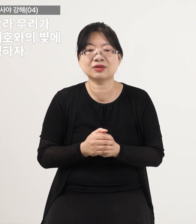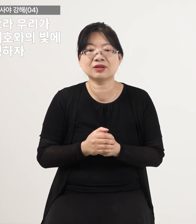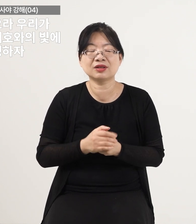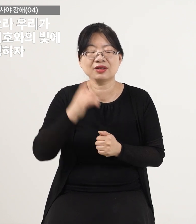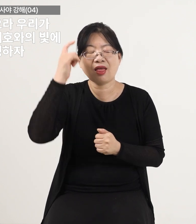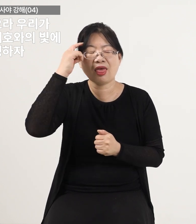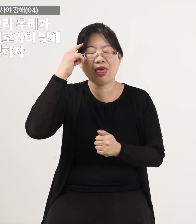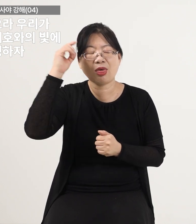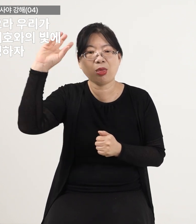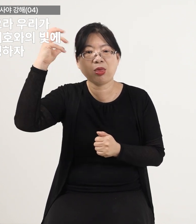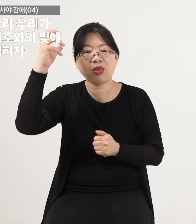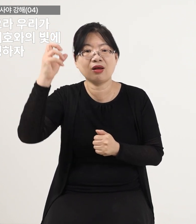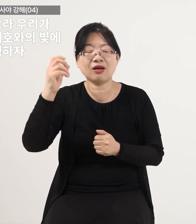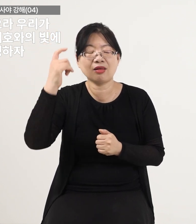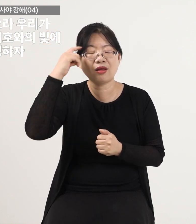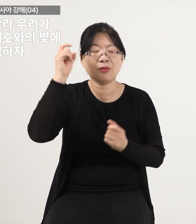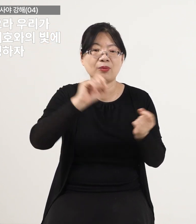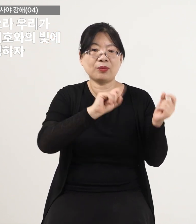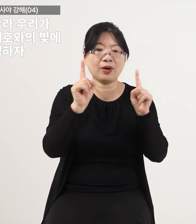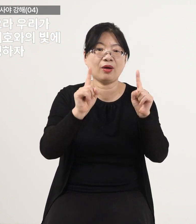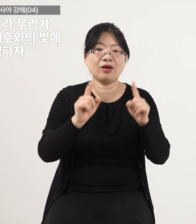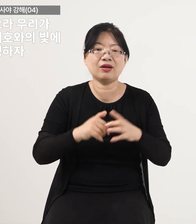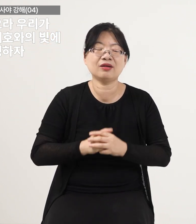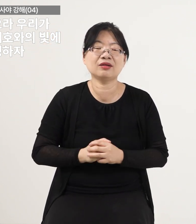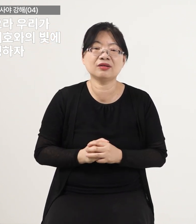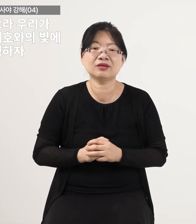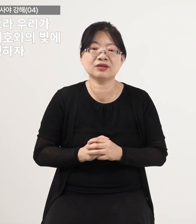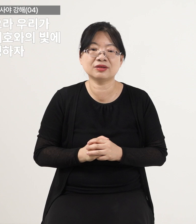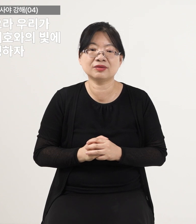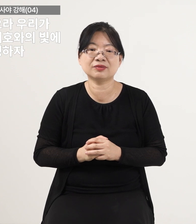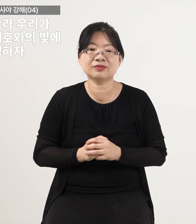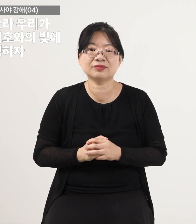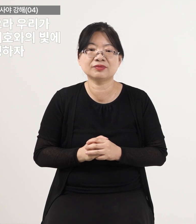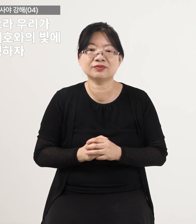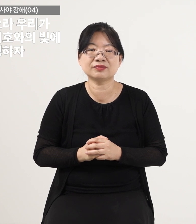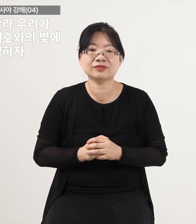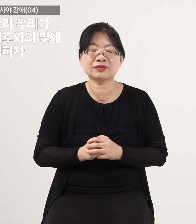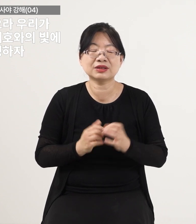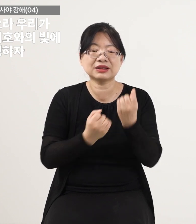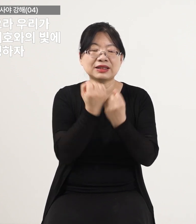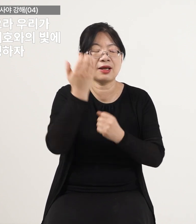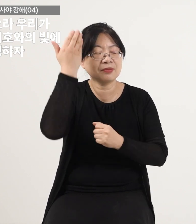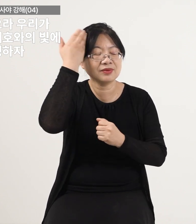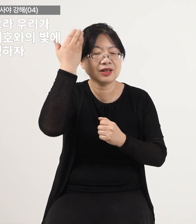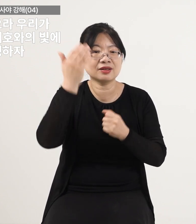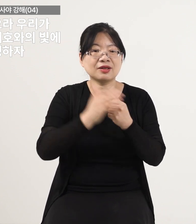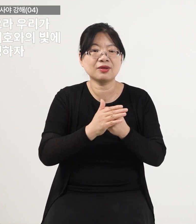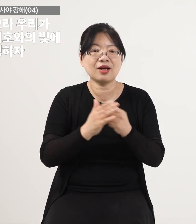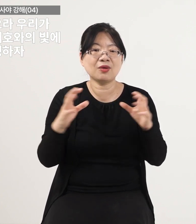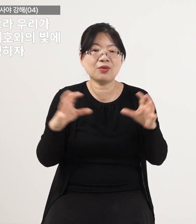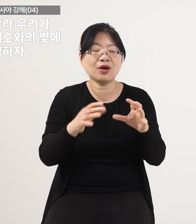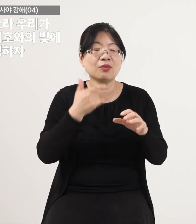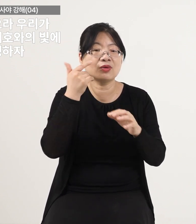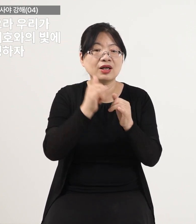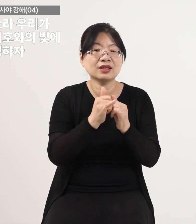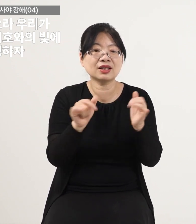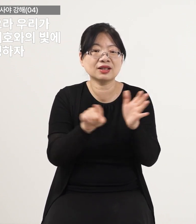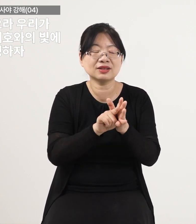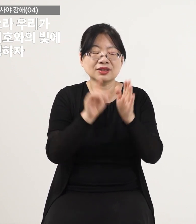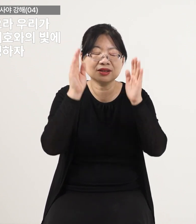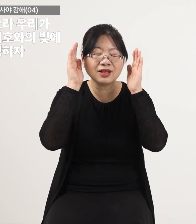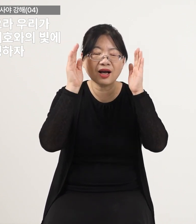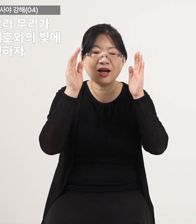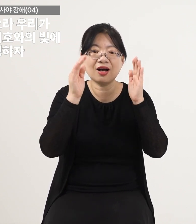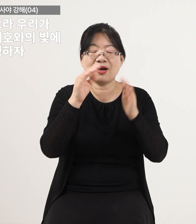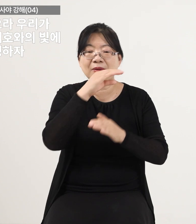정신 나간 사람들이 제정신으로 돌아오고, 그 세미나 하느라고 몰려드는 목회자라는 분들이 신학을 제대로